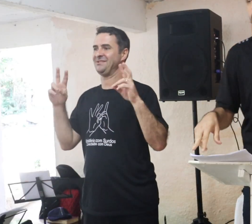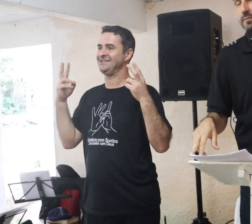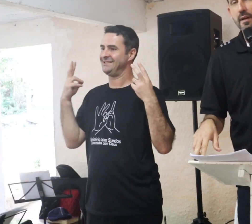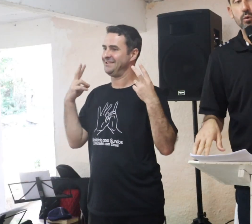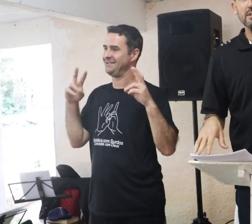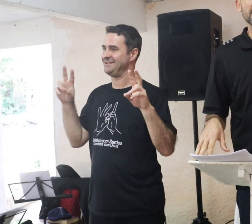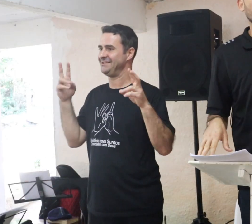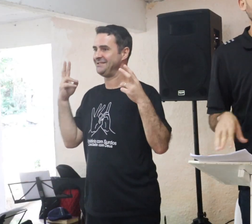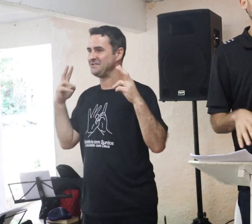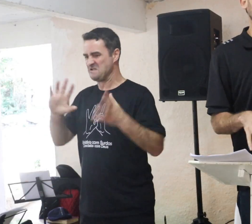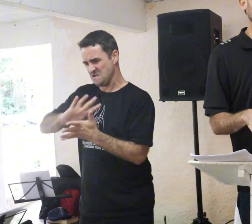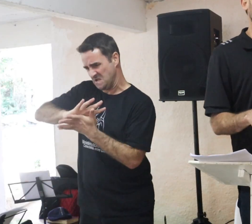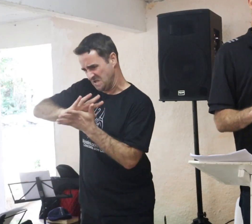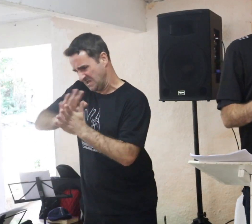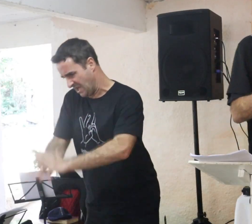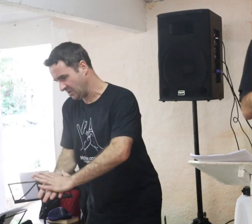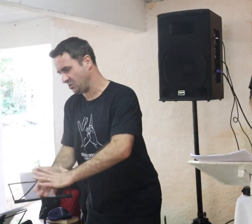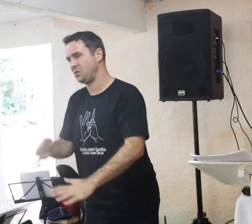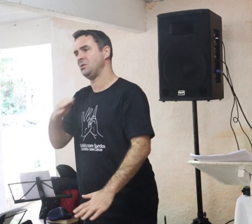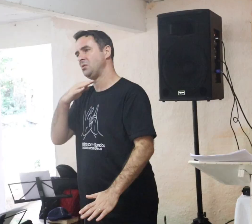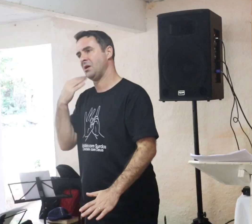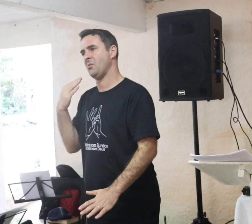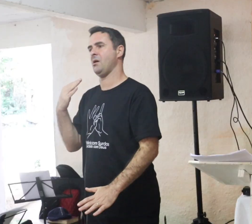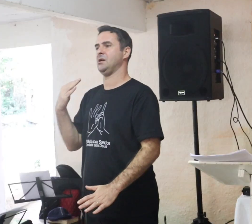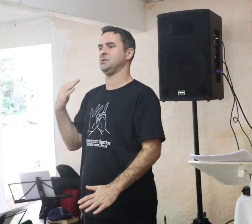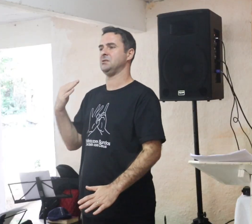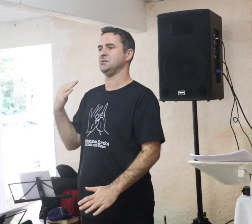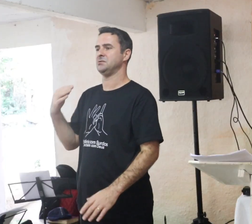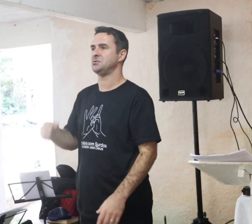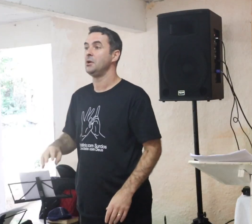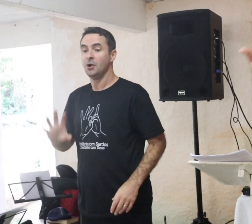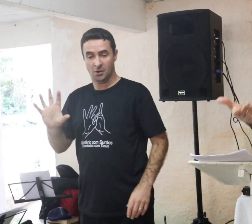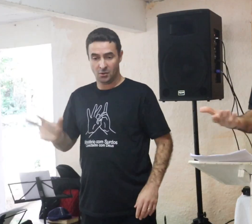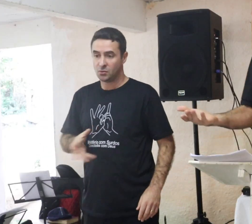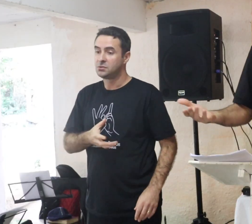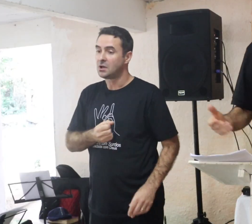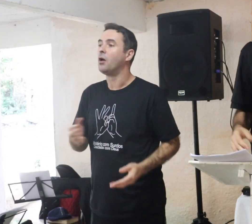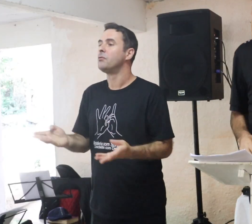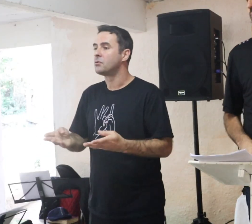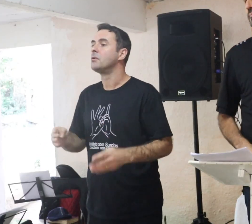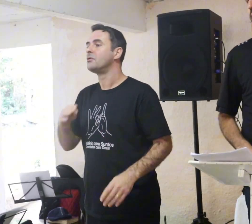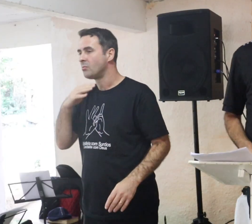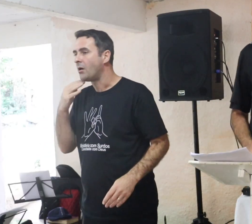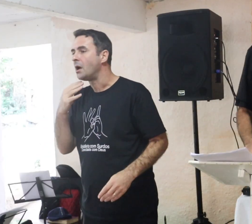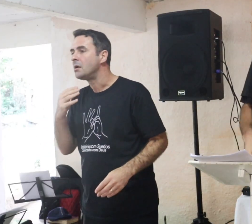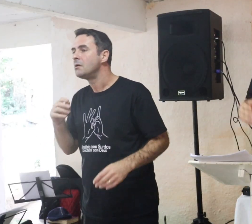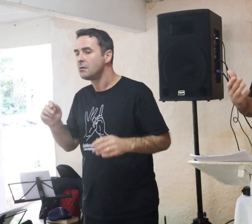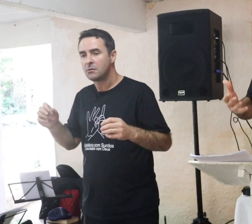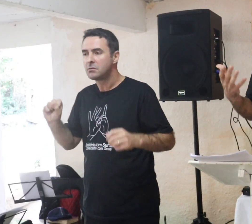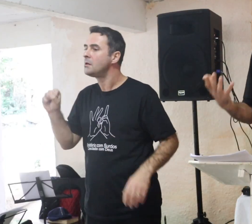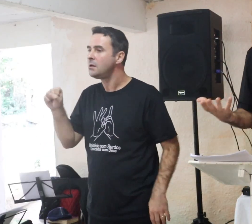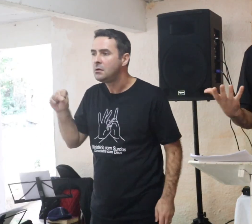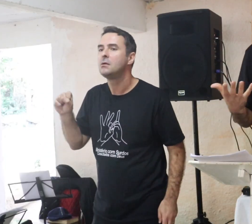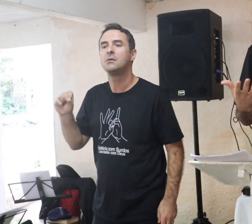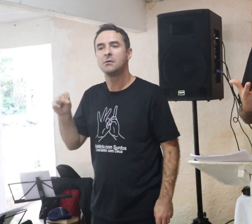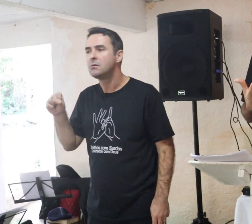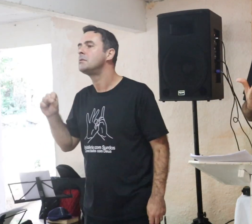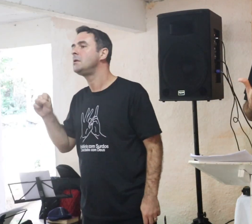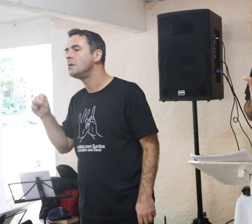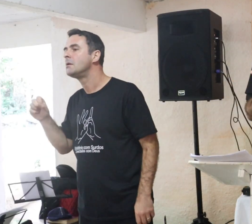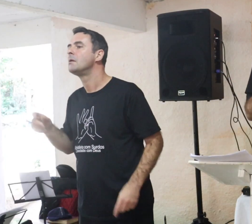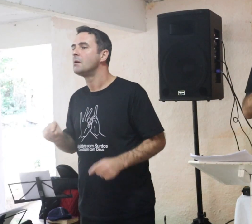Então hoje, os salvos em Cristo estão sujeitos à morte física. É claro. Isso é